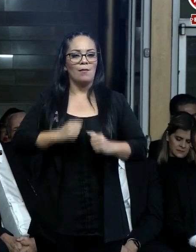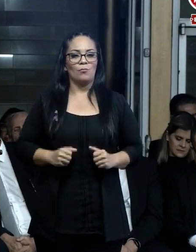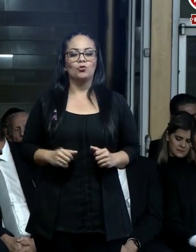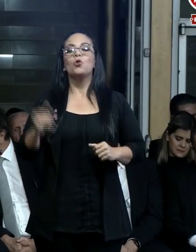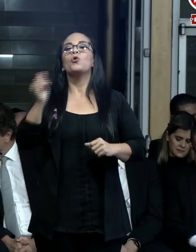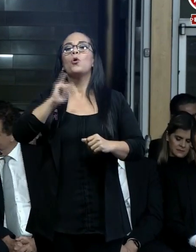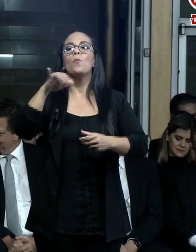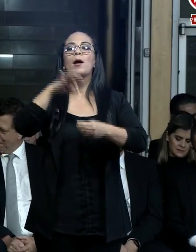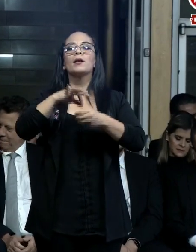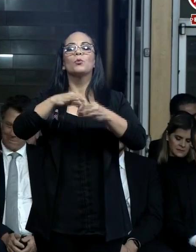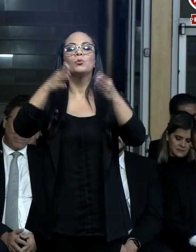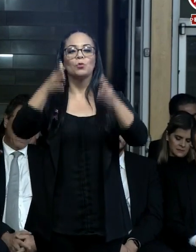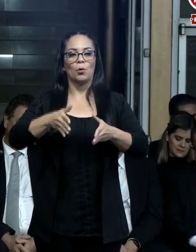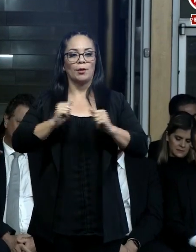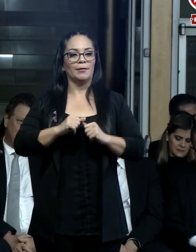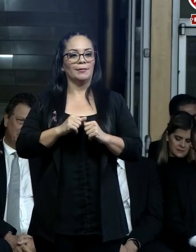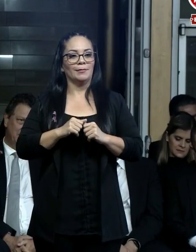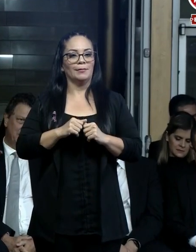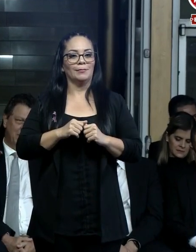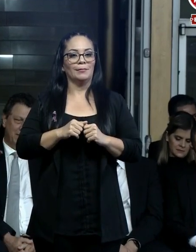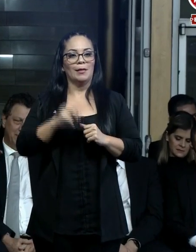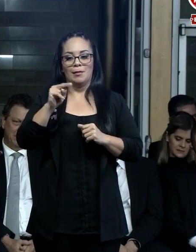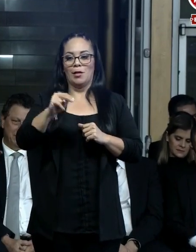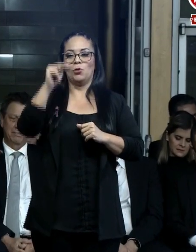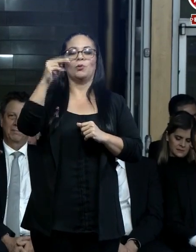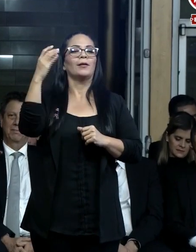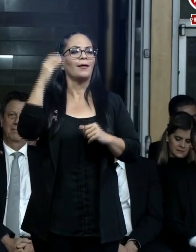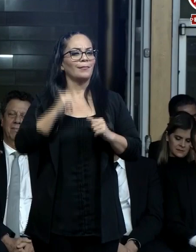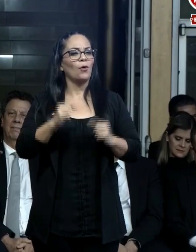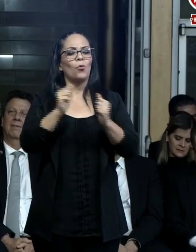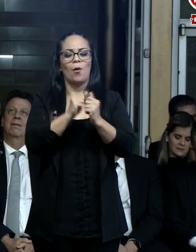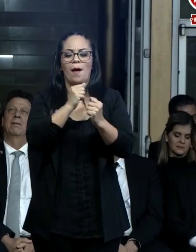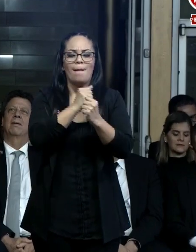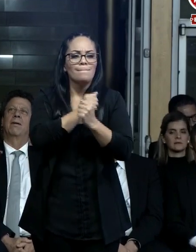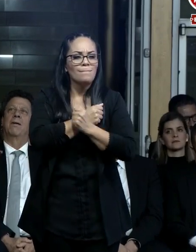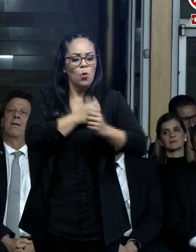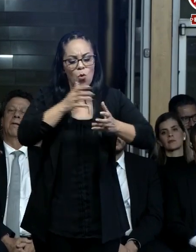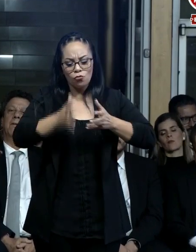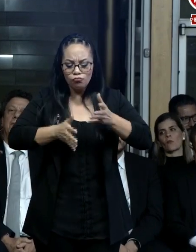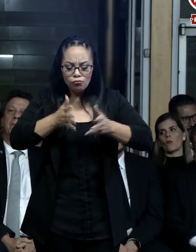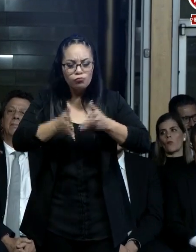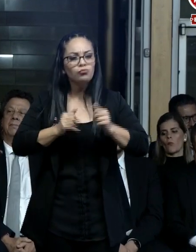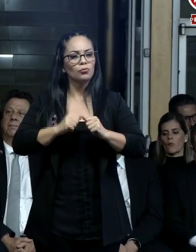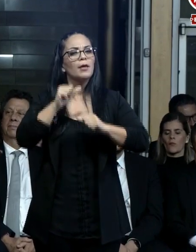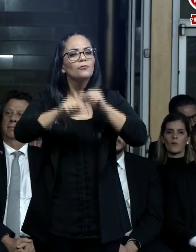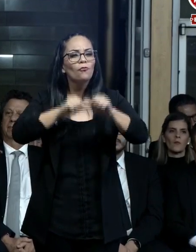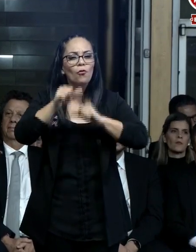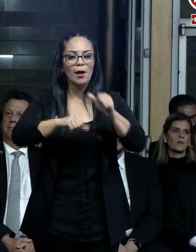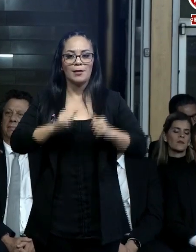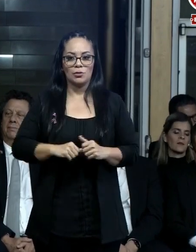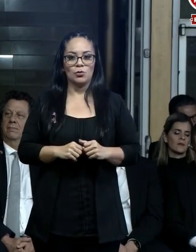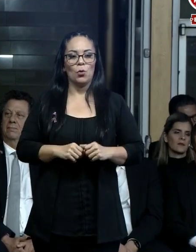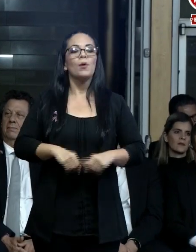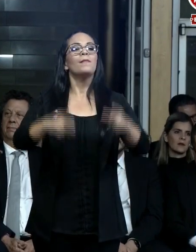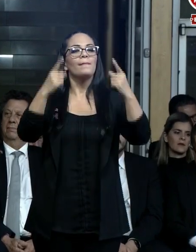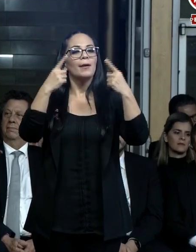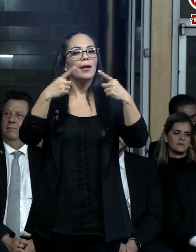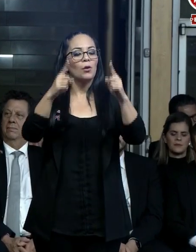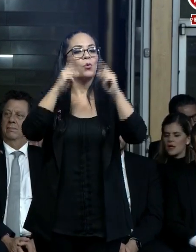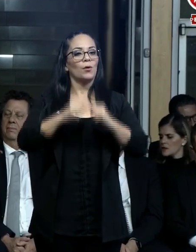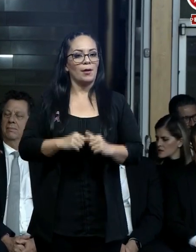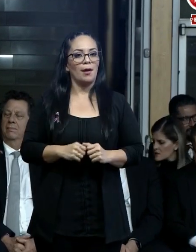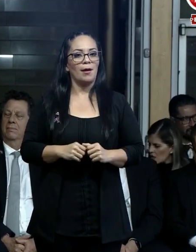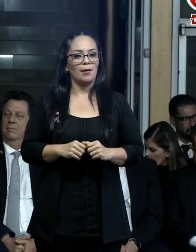los agricultores de la zona norte, con amor, con esfuerzo, para